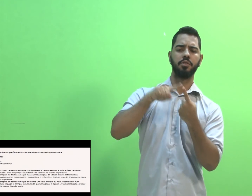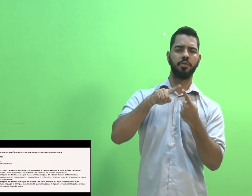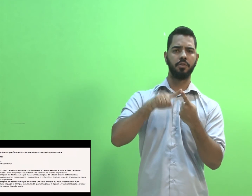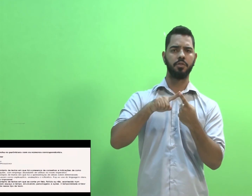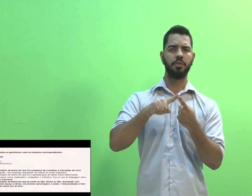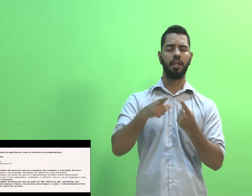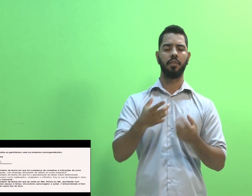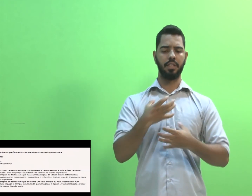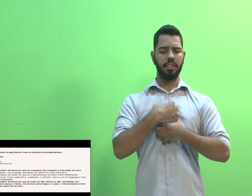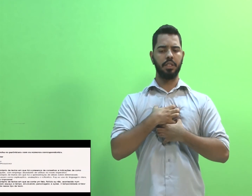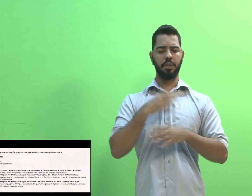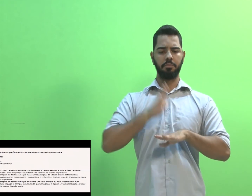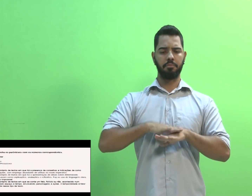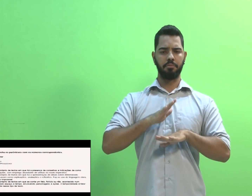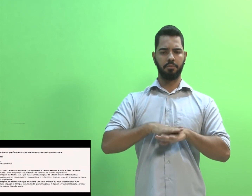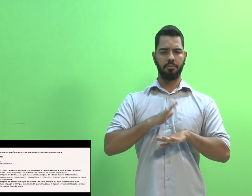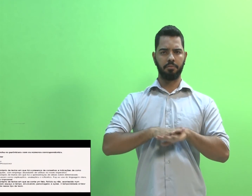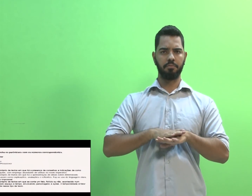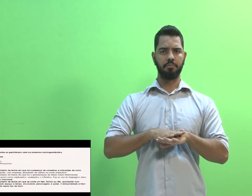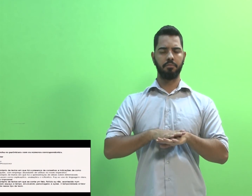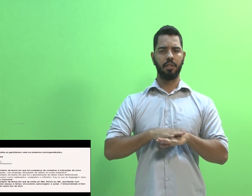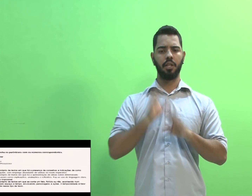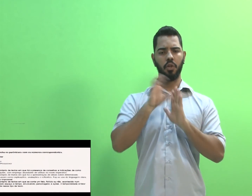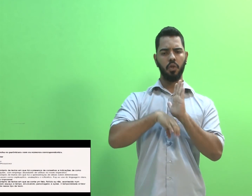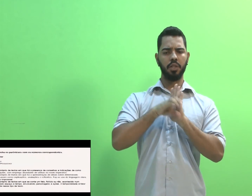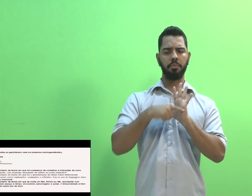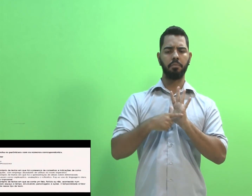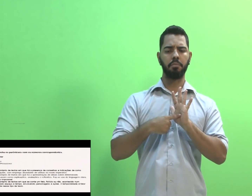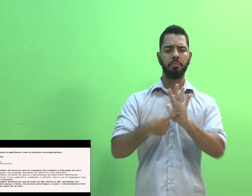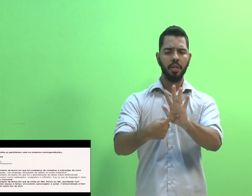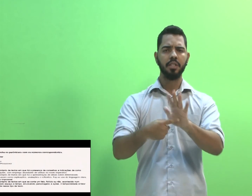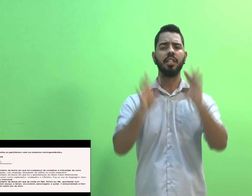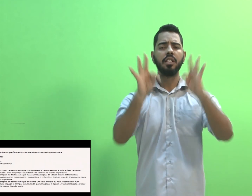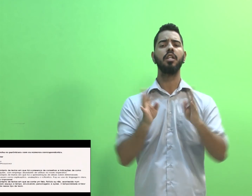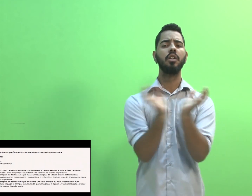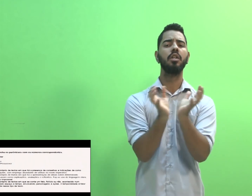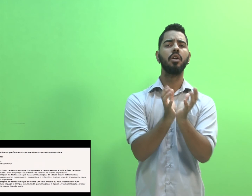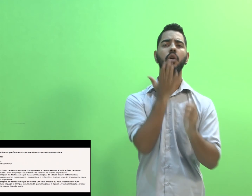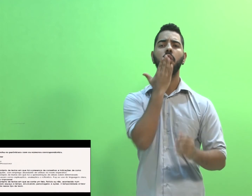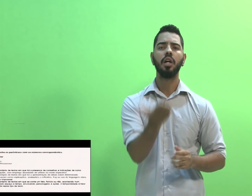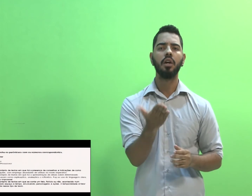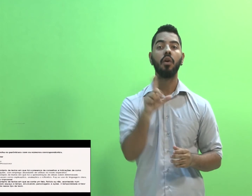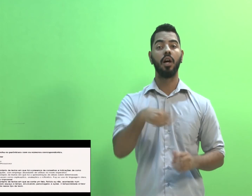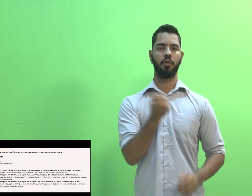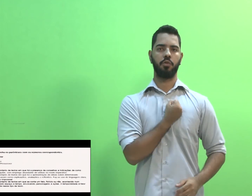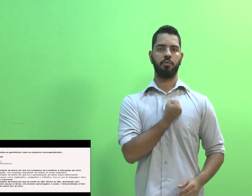conceito, é exatamente o número 3, a exposição.